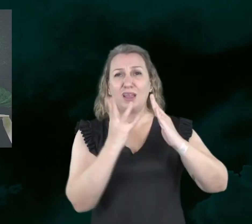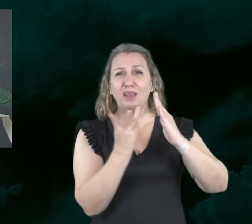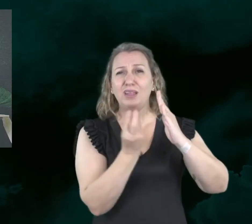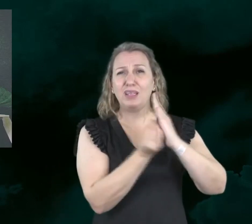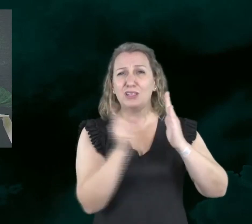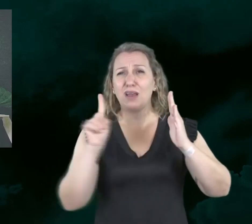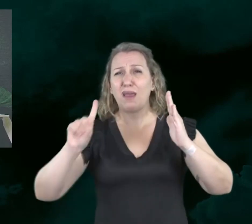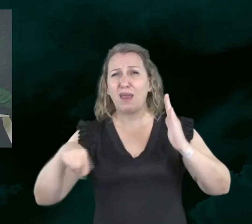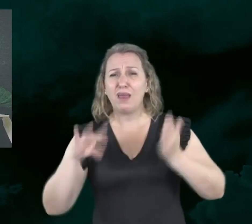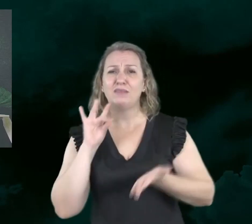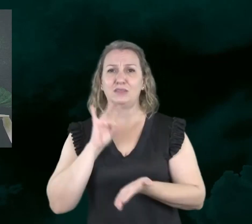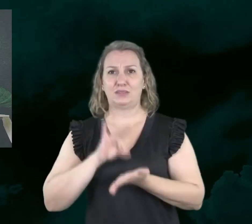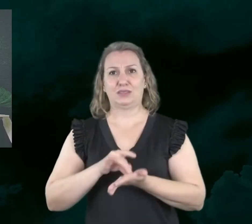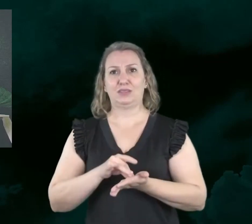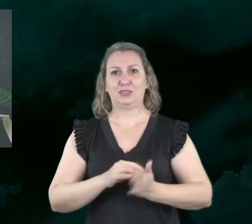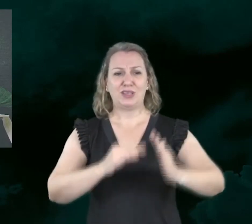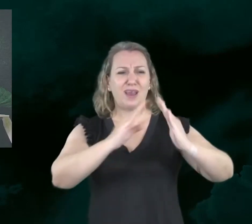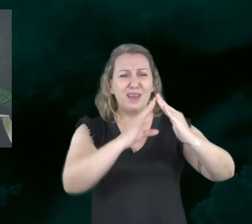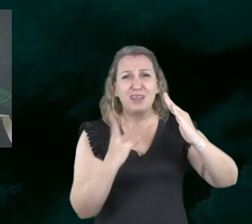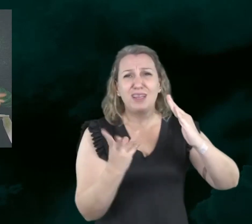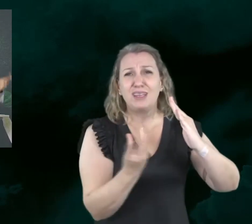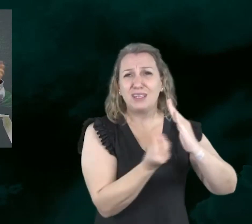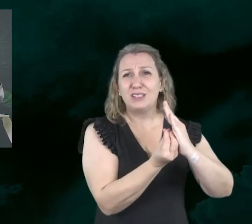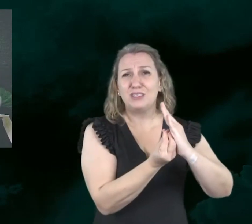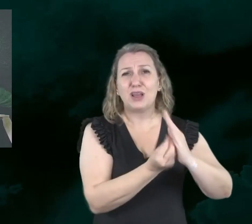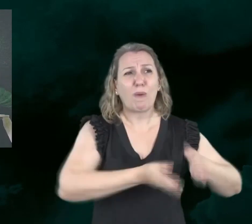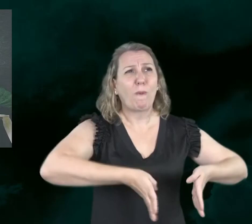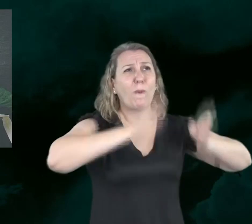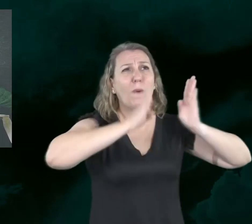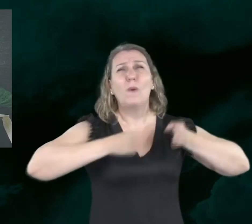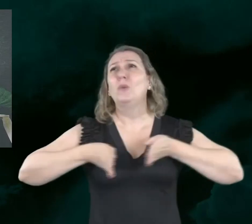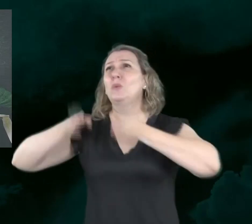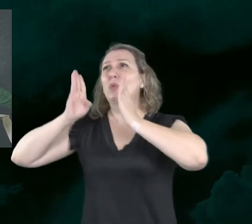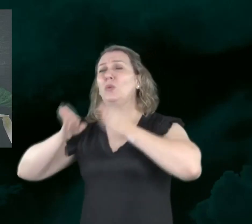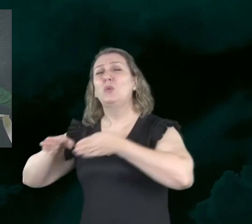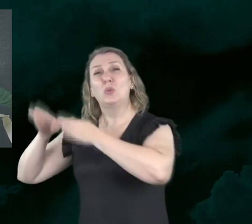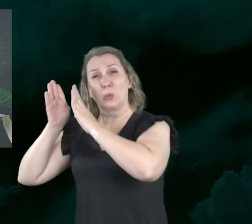a coluna e base da verdade. Ó, queridos irmãos,